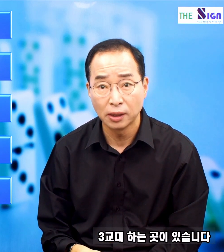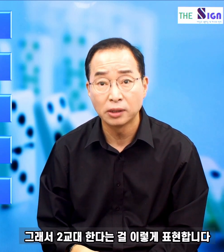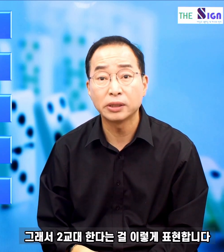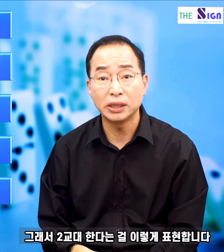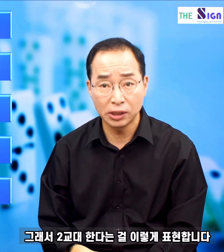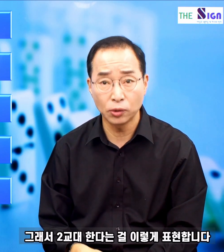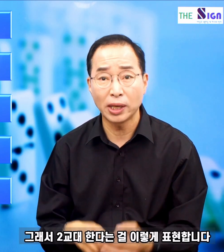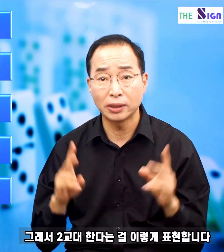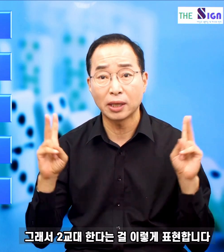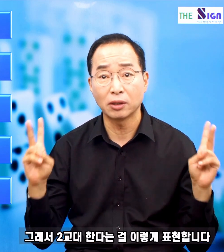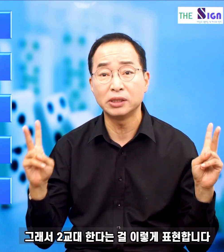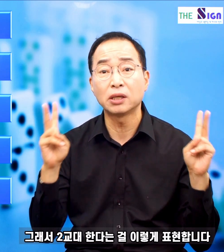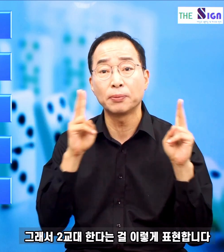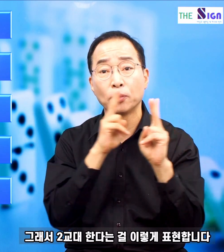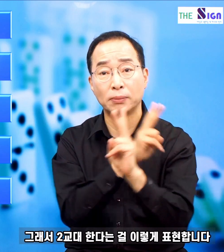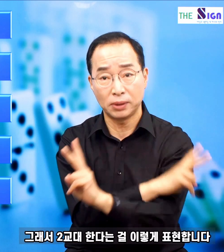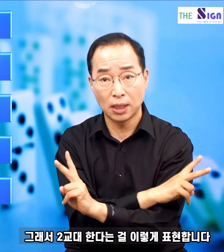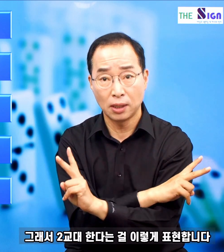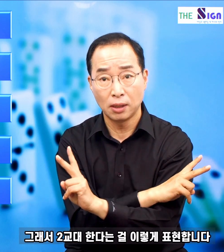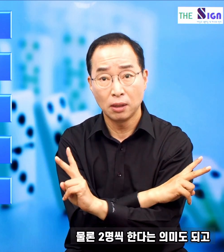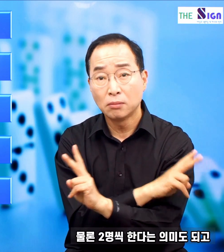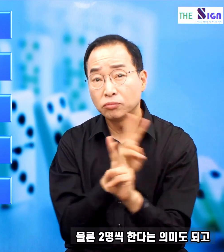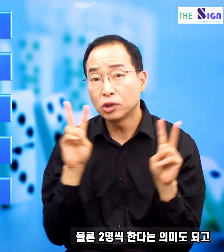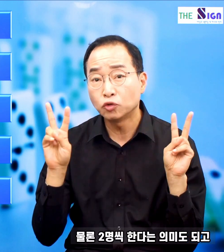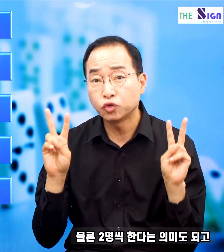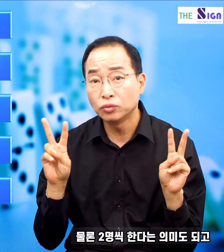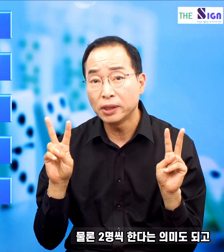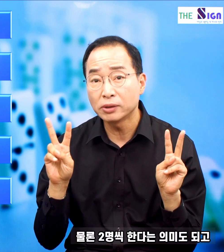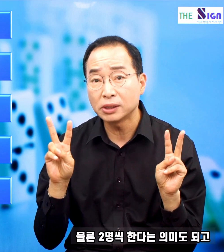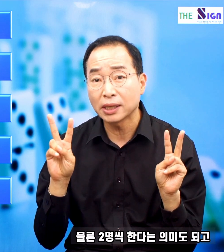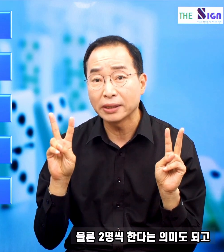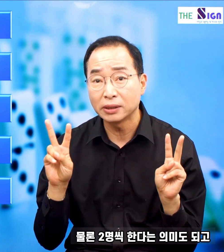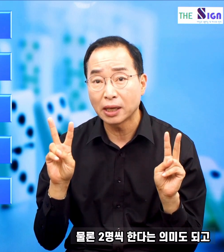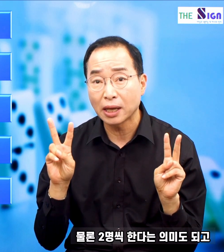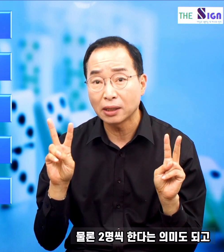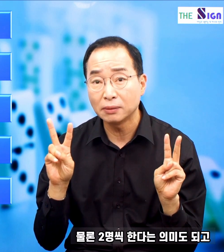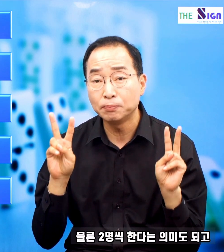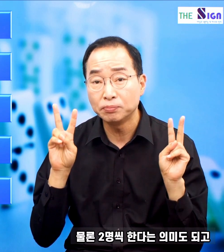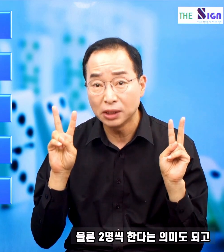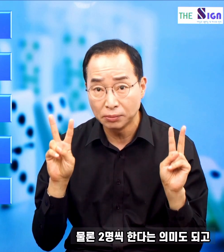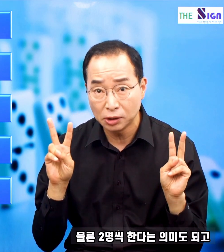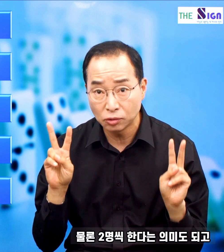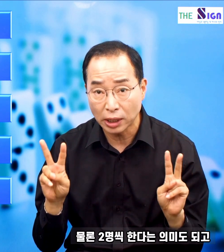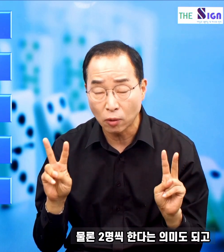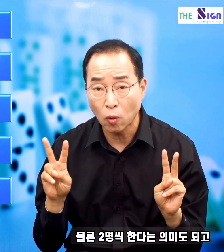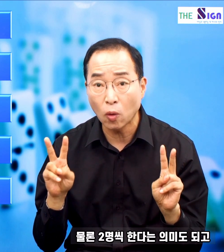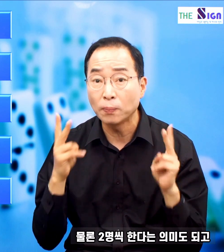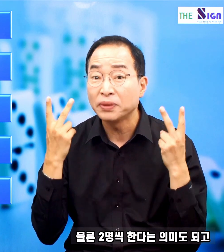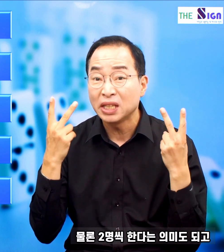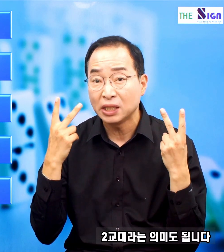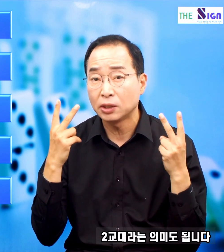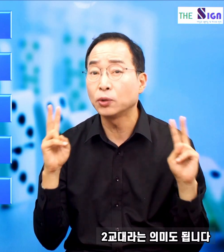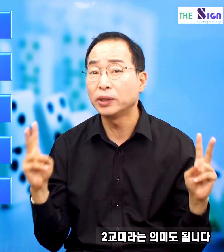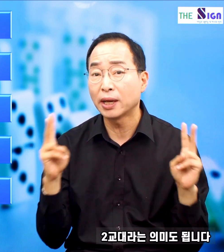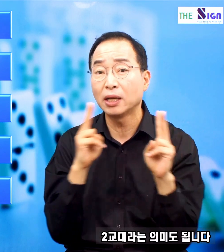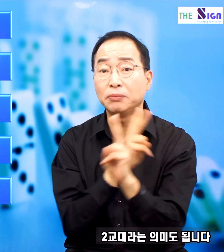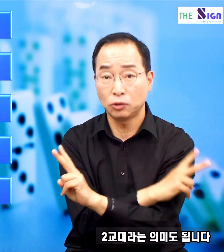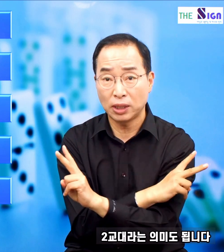그래서 2교대한다는 걸 이렇게 표현합니다. 물론 2명씩 한다라는 의미도 되고 2교대라는 의미도 됩니다.